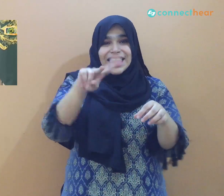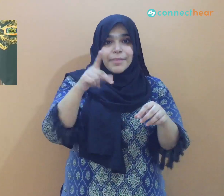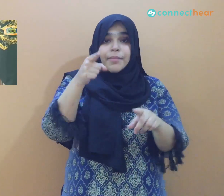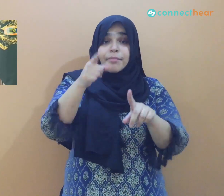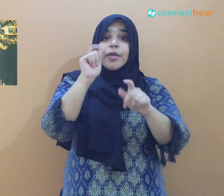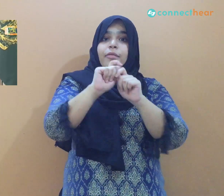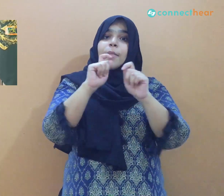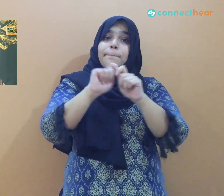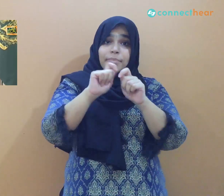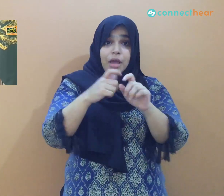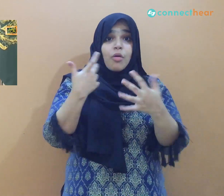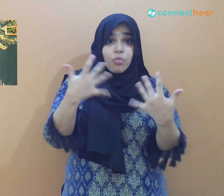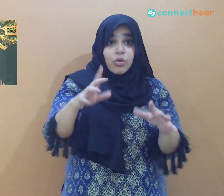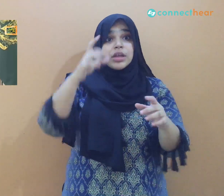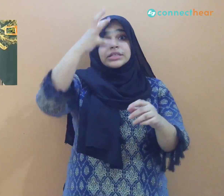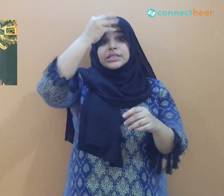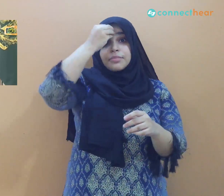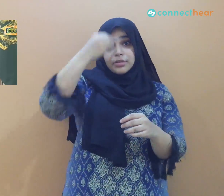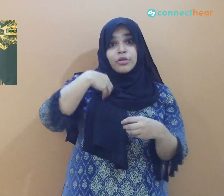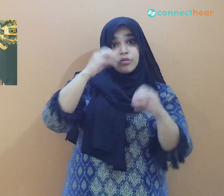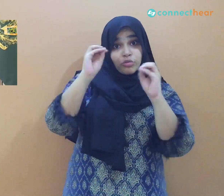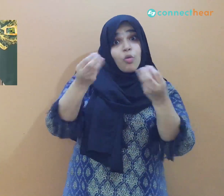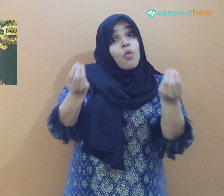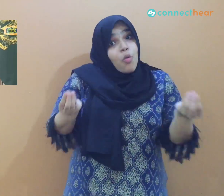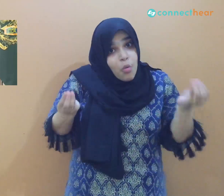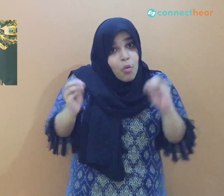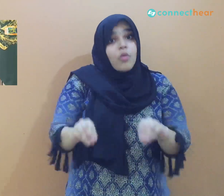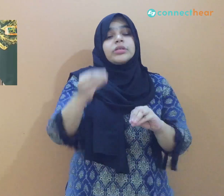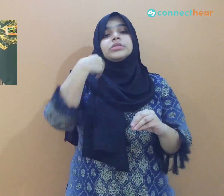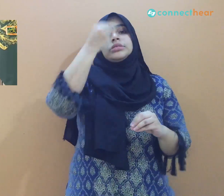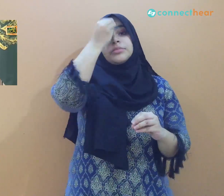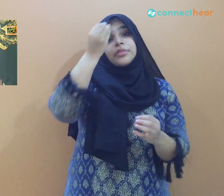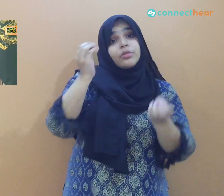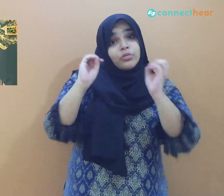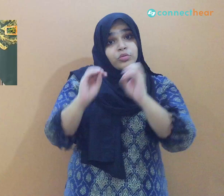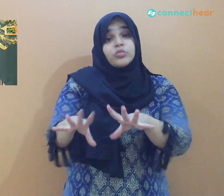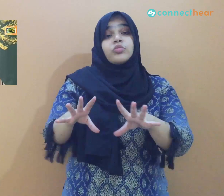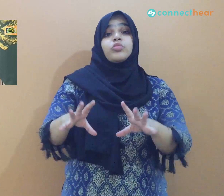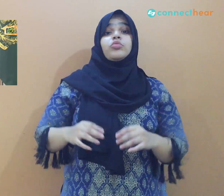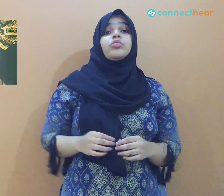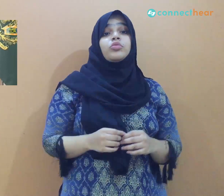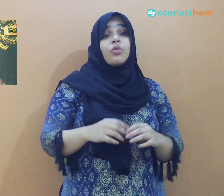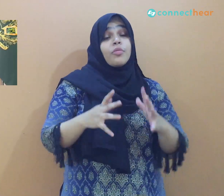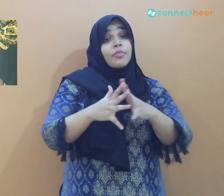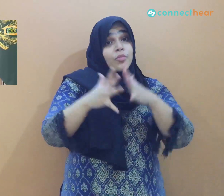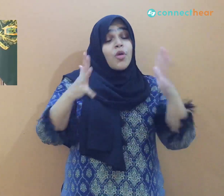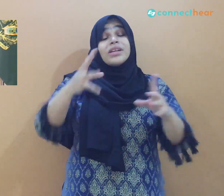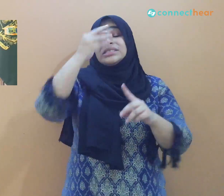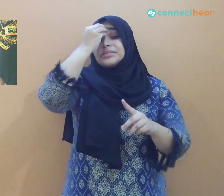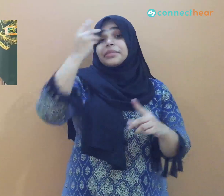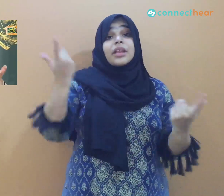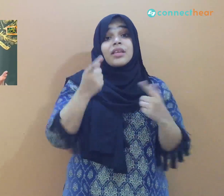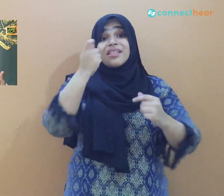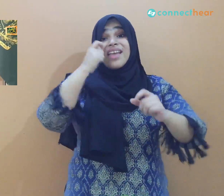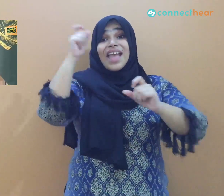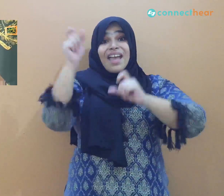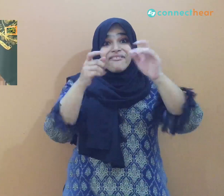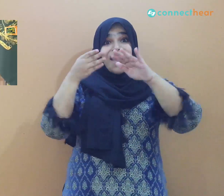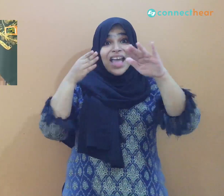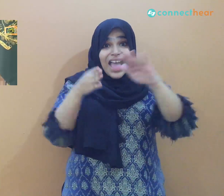کو, آپ کی سب سے بڑی ذمہ داری ہے, آپ کی اور بھی ذمہ داریاں ہیں, لیکن ایک سب بڑی ذمہ داری یہ ہے کہ پبلک کے